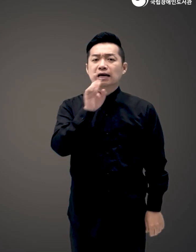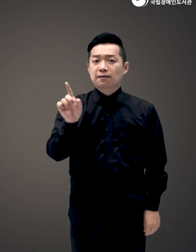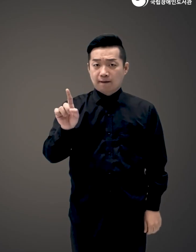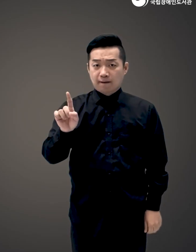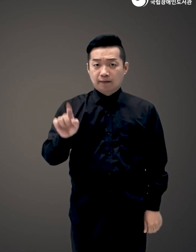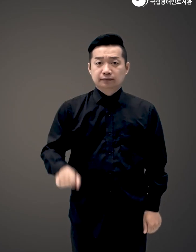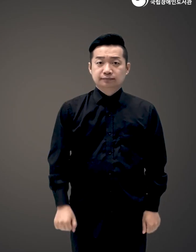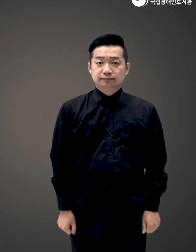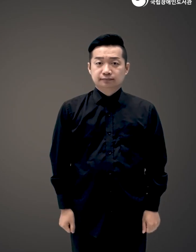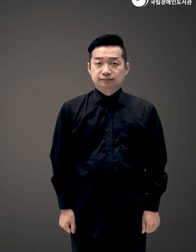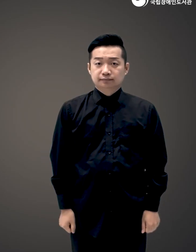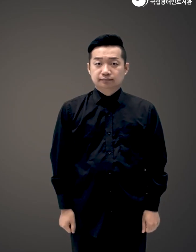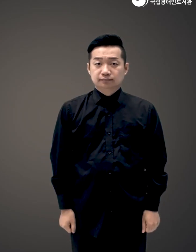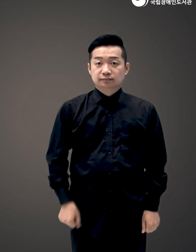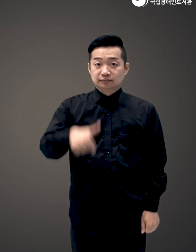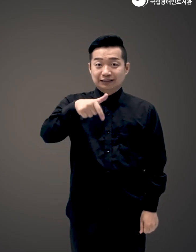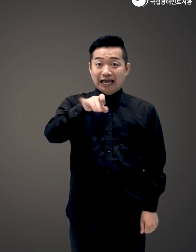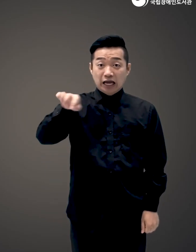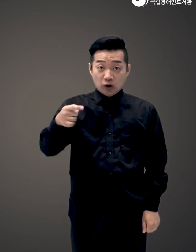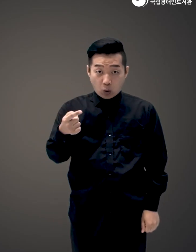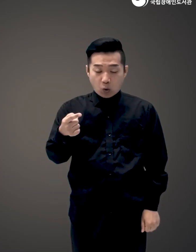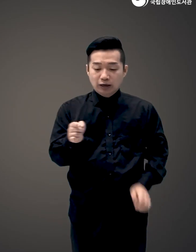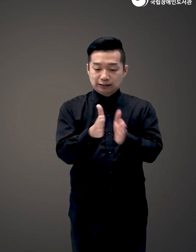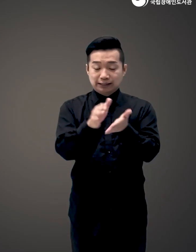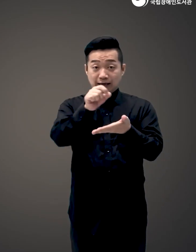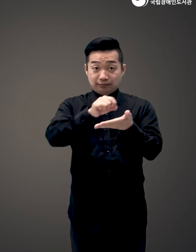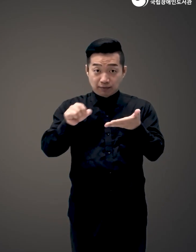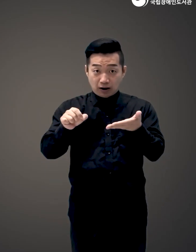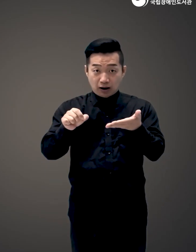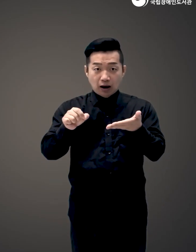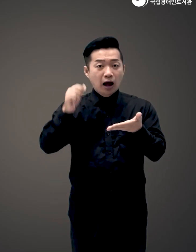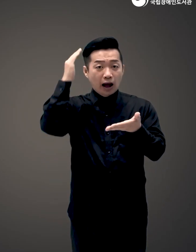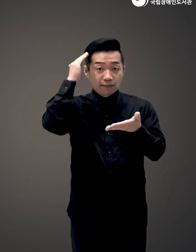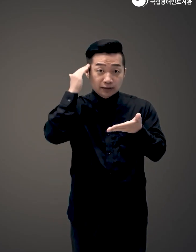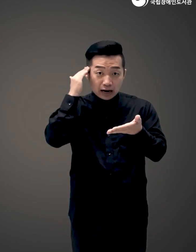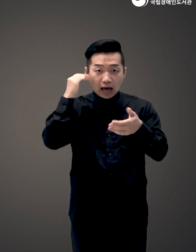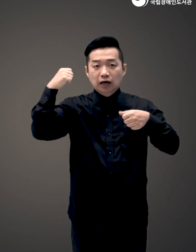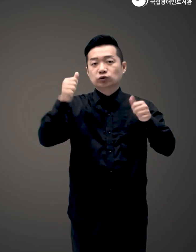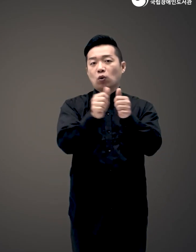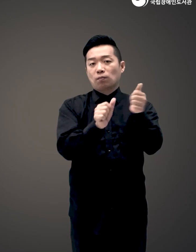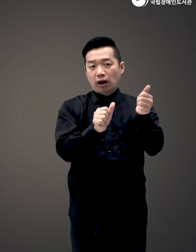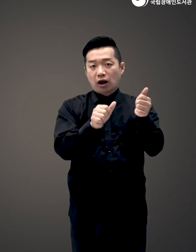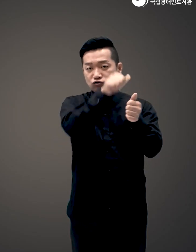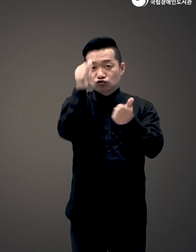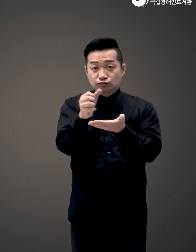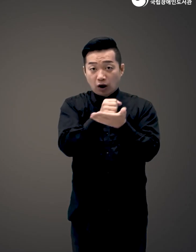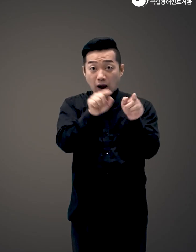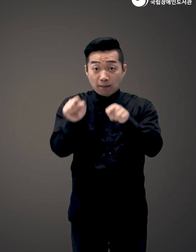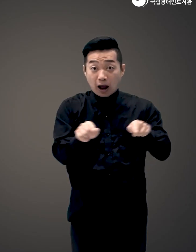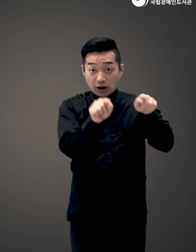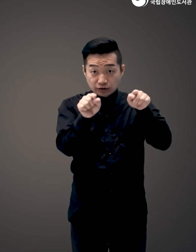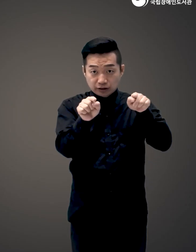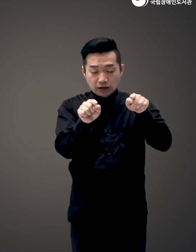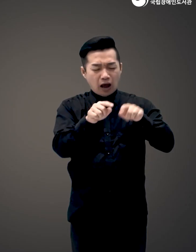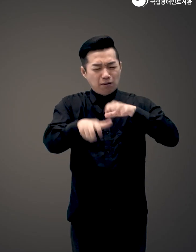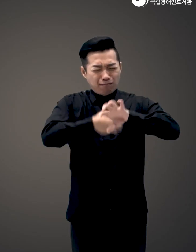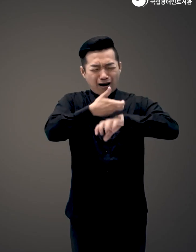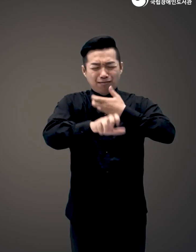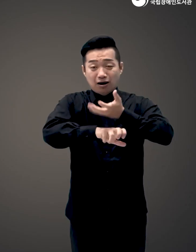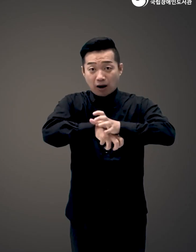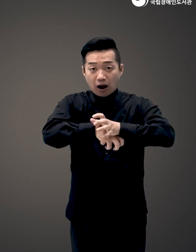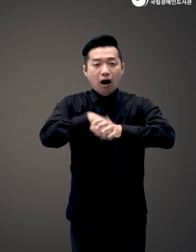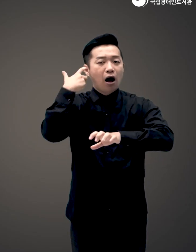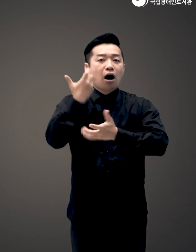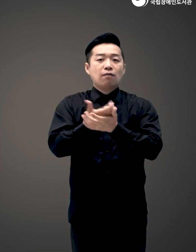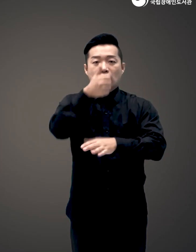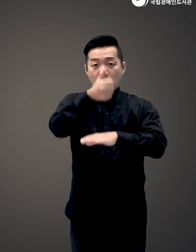그녀의 비밀은 무엇일까요? 히가시노 게이고 최신작 블랙쇼맨과 운명의 바퀴에서 반전을 거듭하는